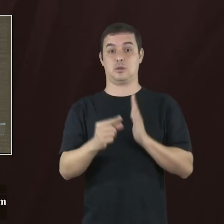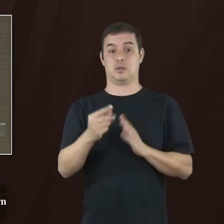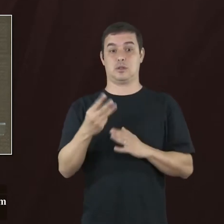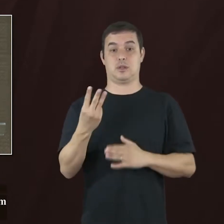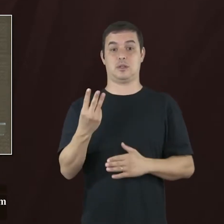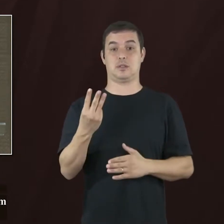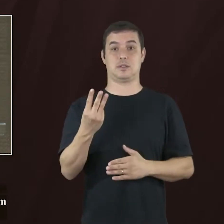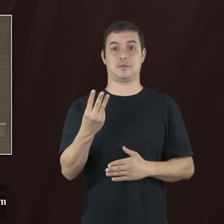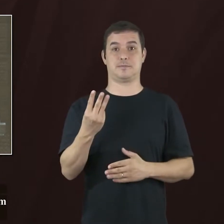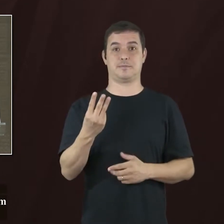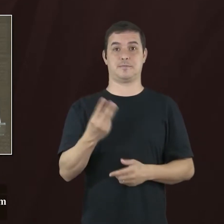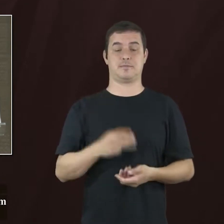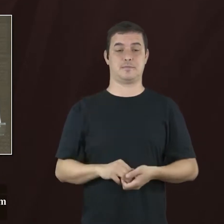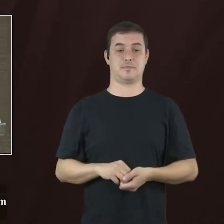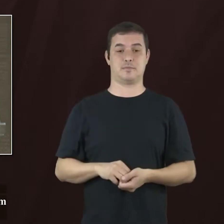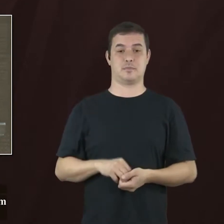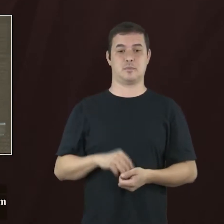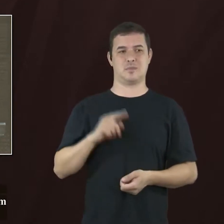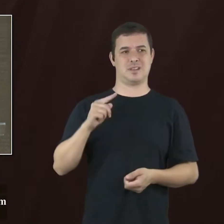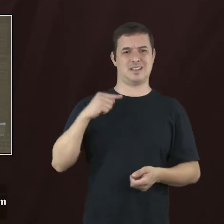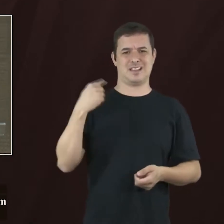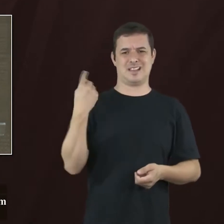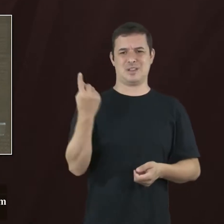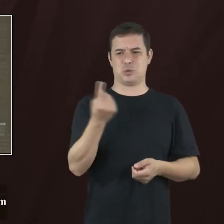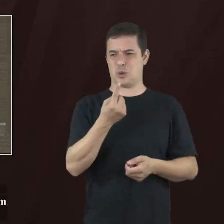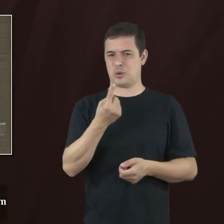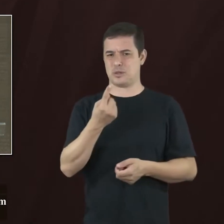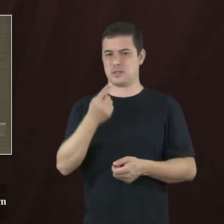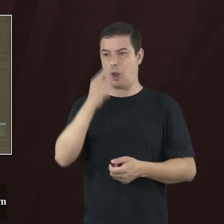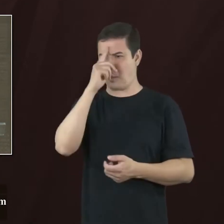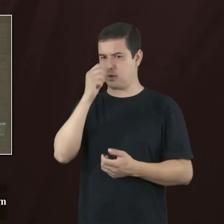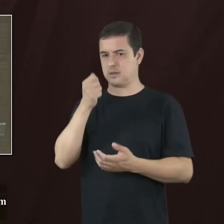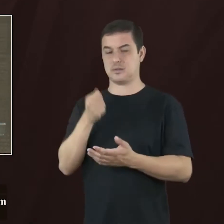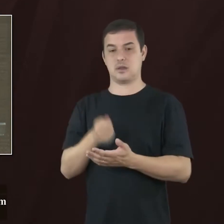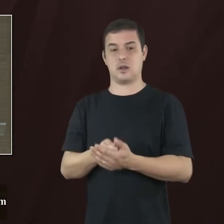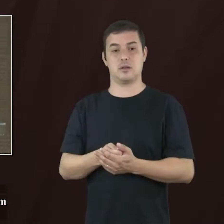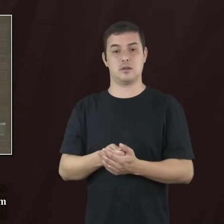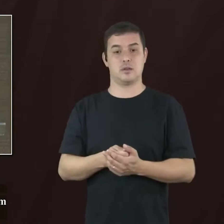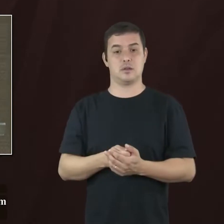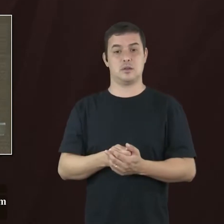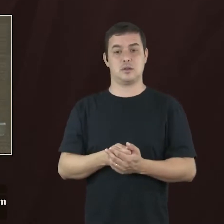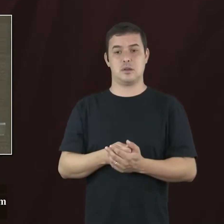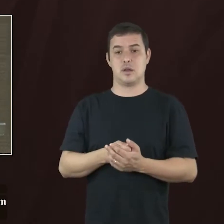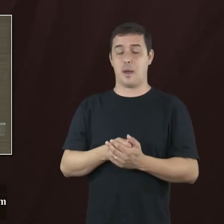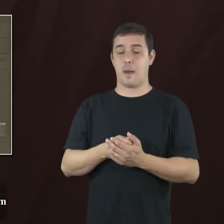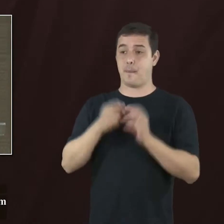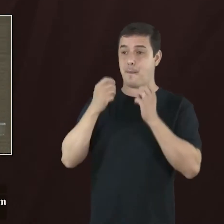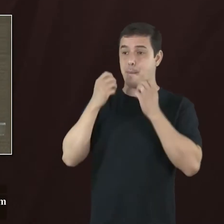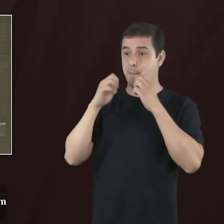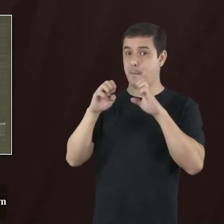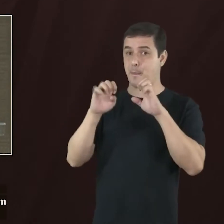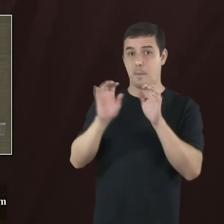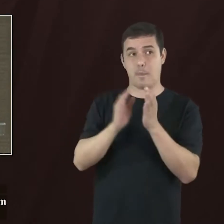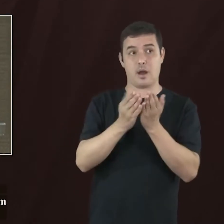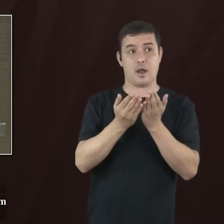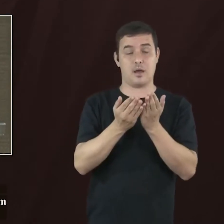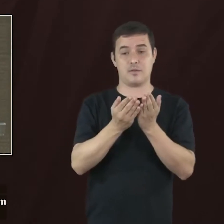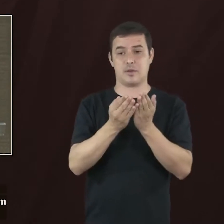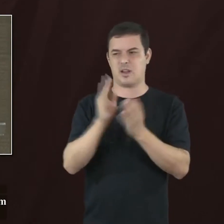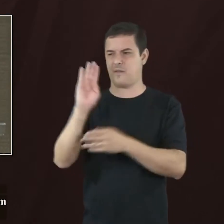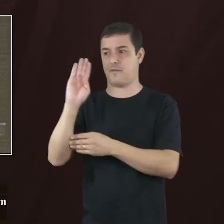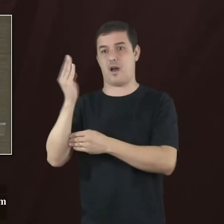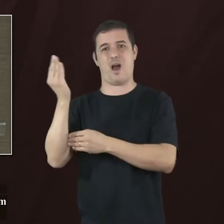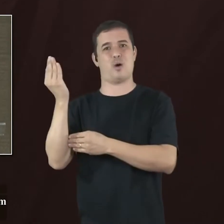mesmo. Pois a nossa exortação não procede de engano, nem de impureza, nem